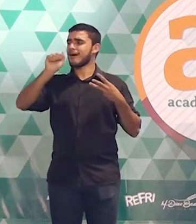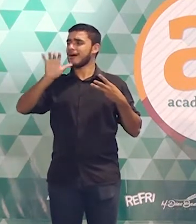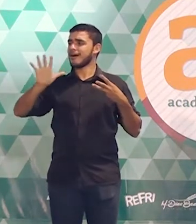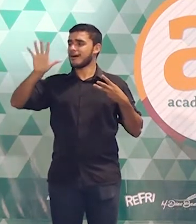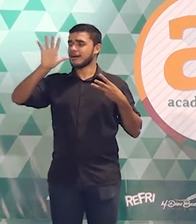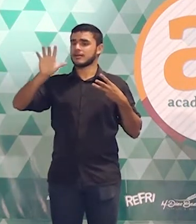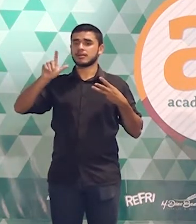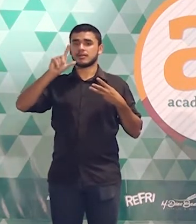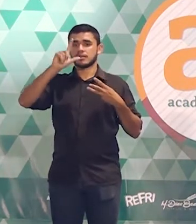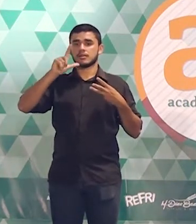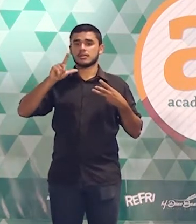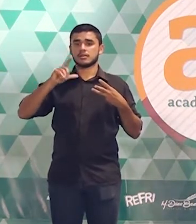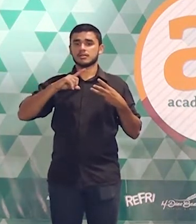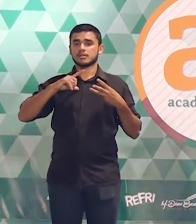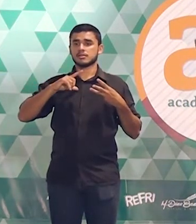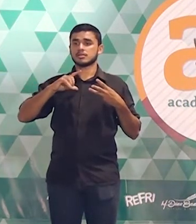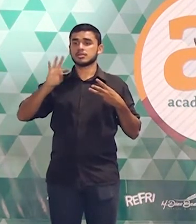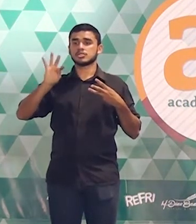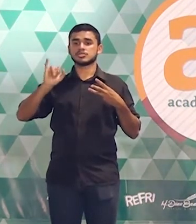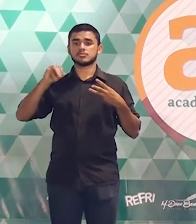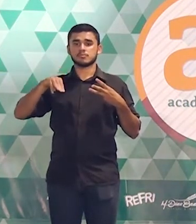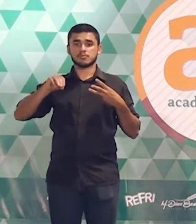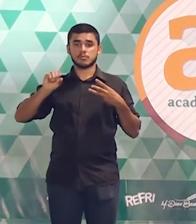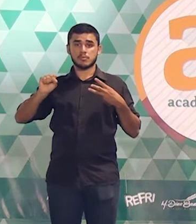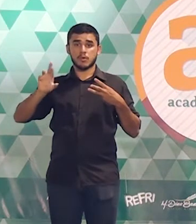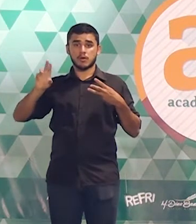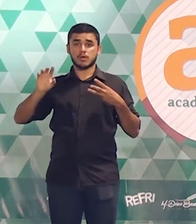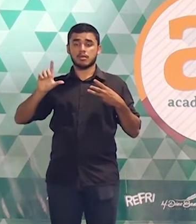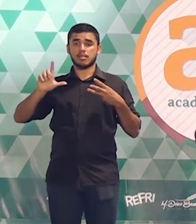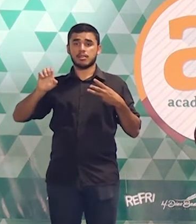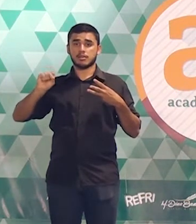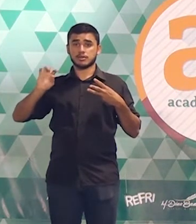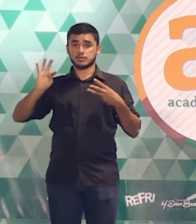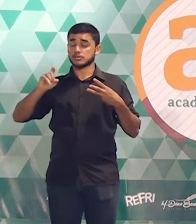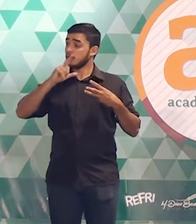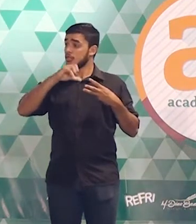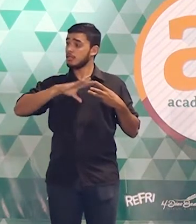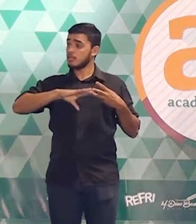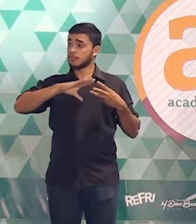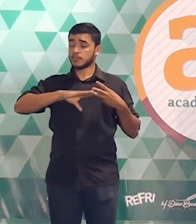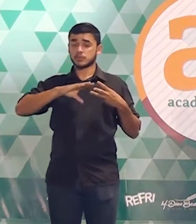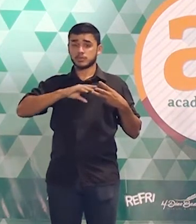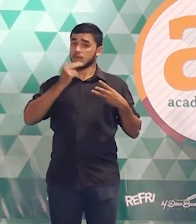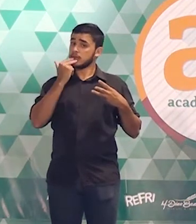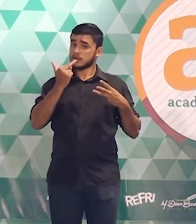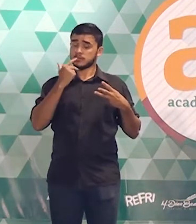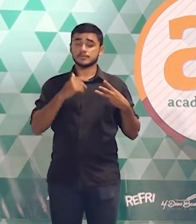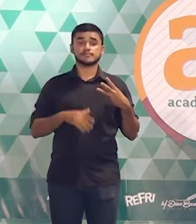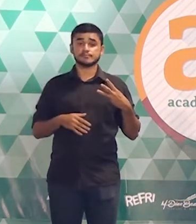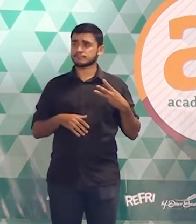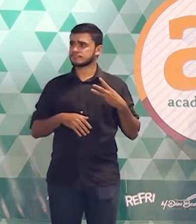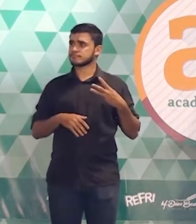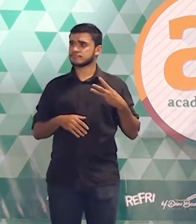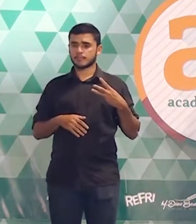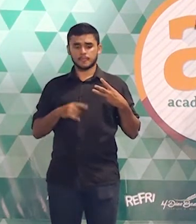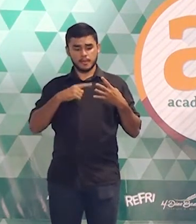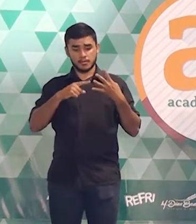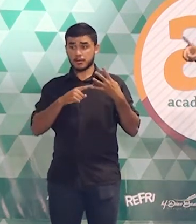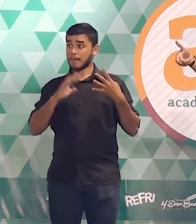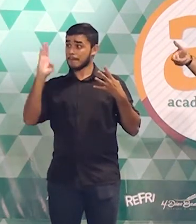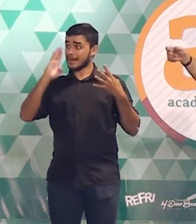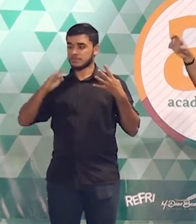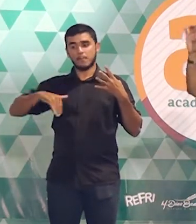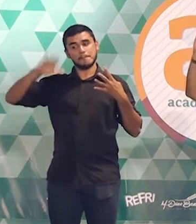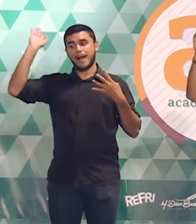Ásia, chamado Timor-Leste, que também tem a língua portuguesa como idioma oficial. E você